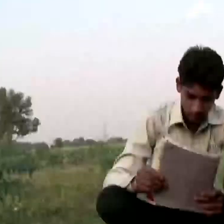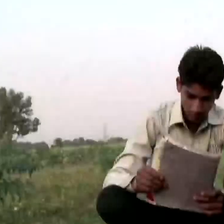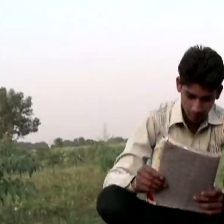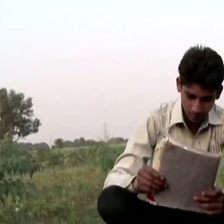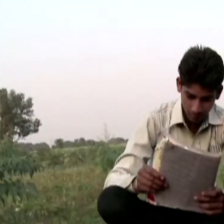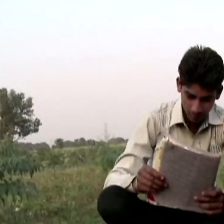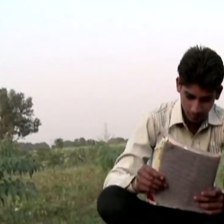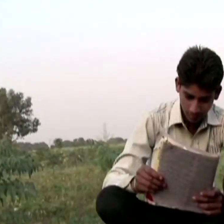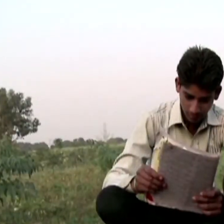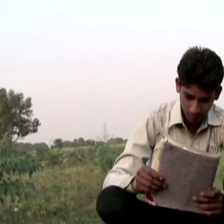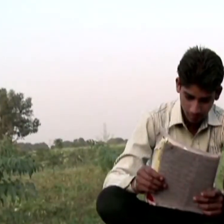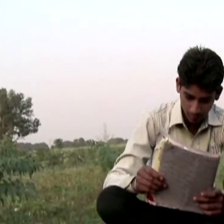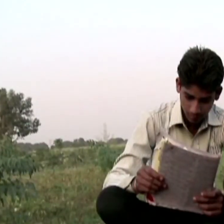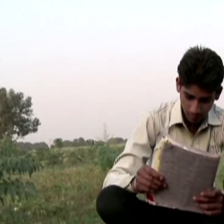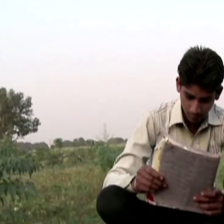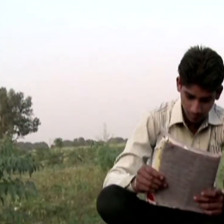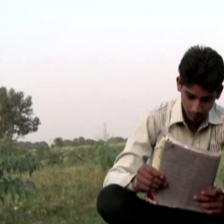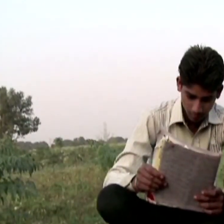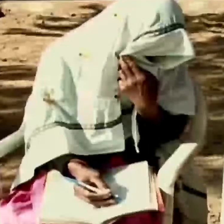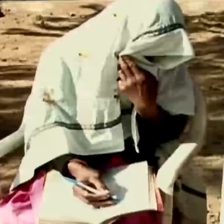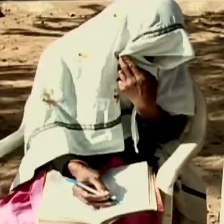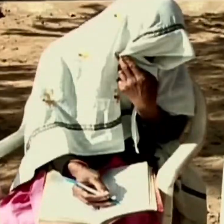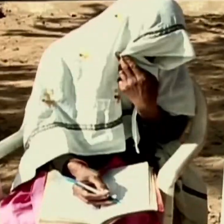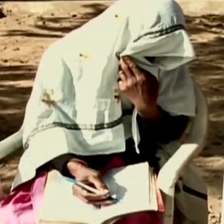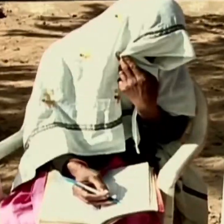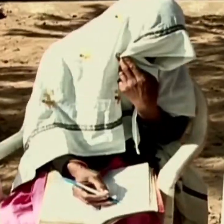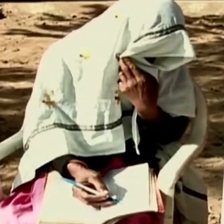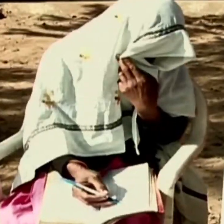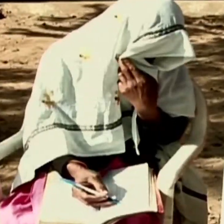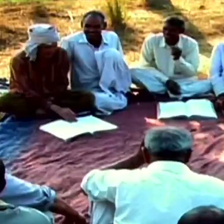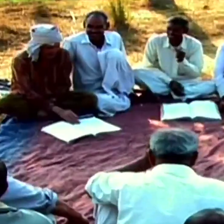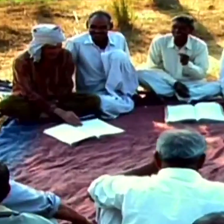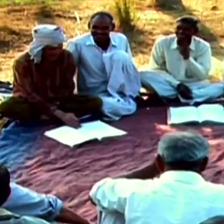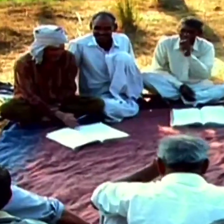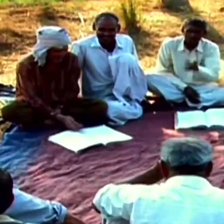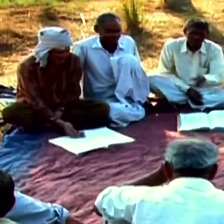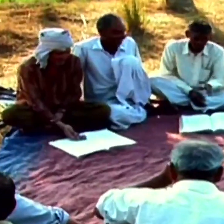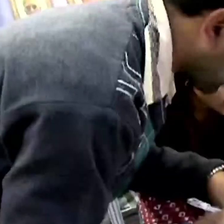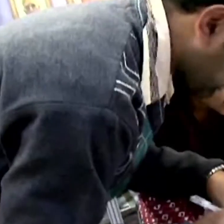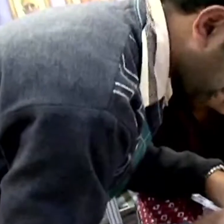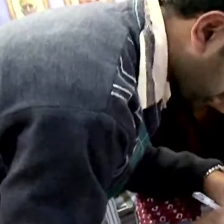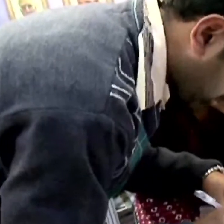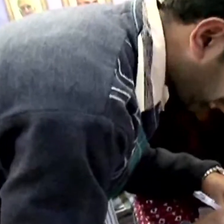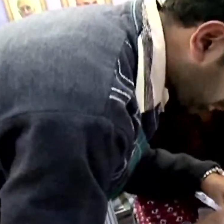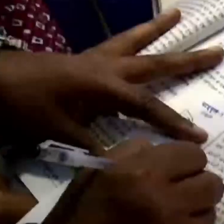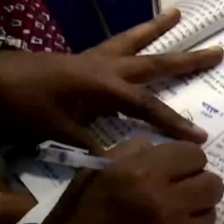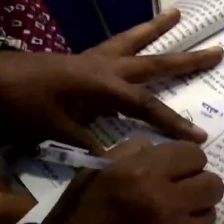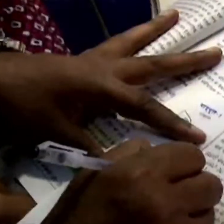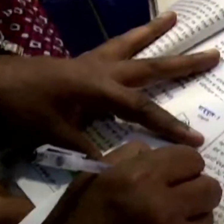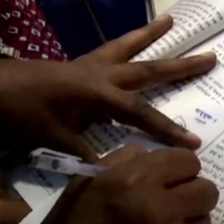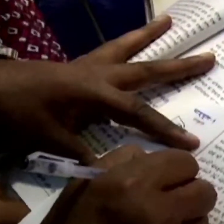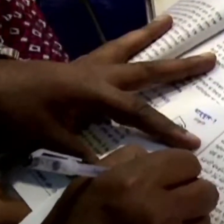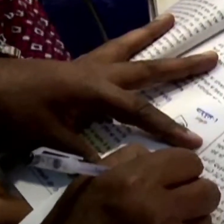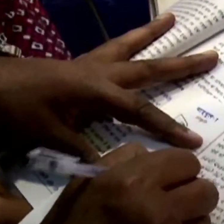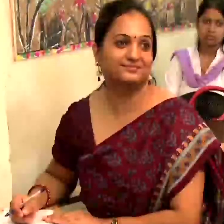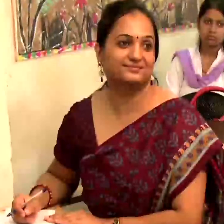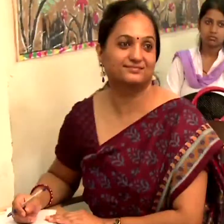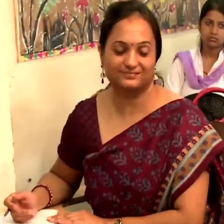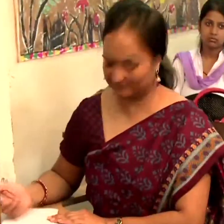कभी पढ़े हम कहीं पढ़े, वे विषय की लोच से युक्त हो। कभी पढ़े